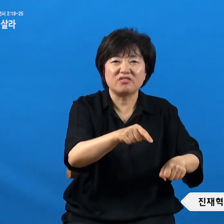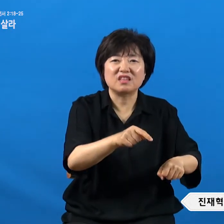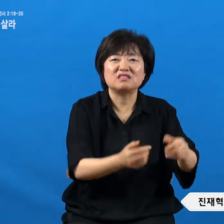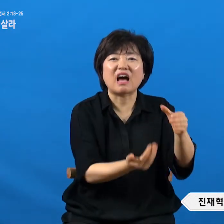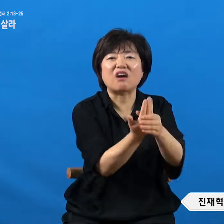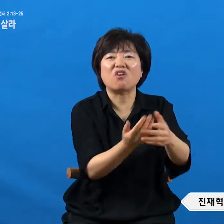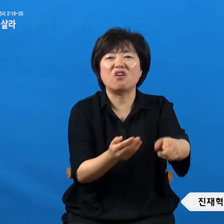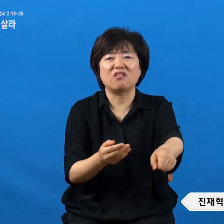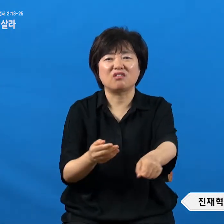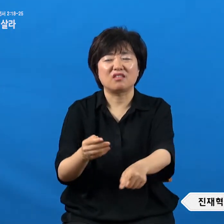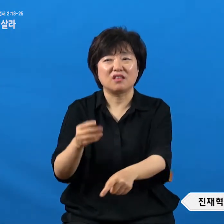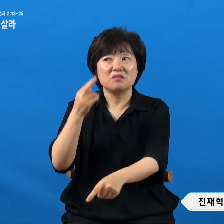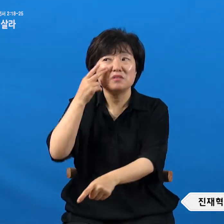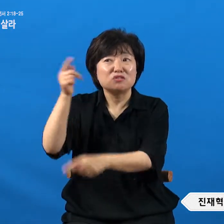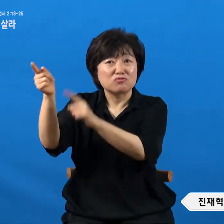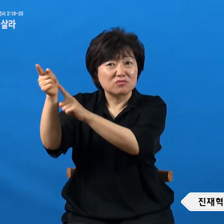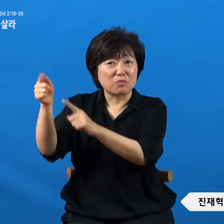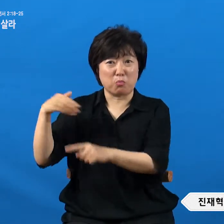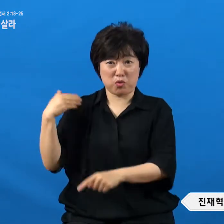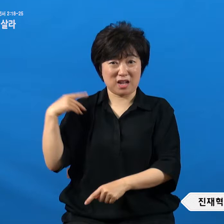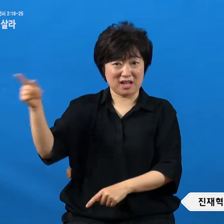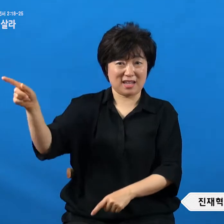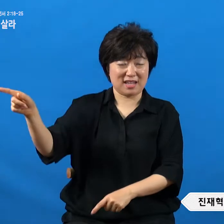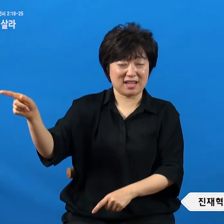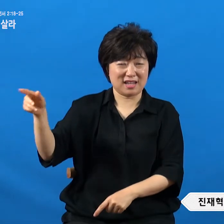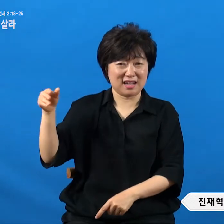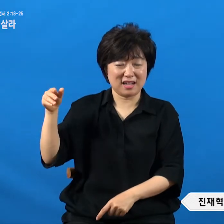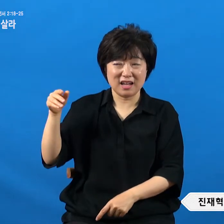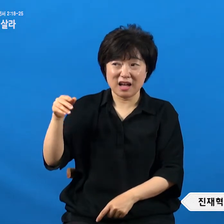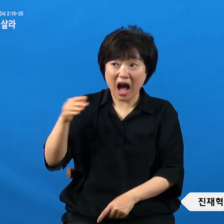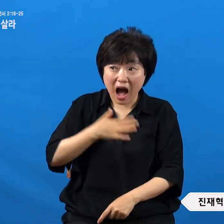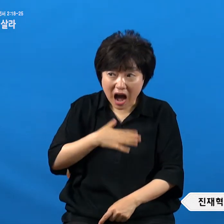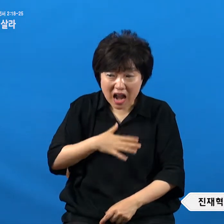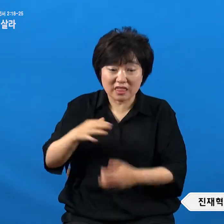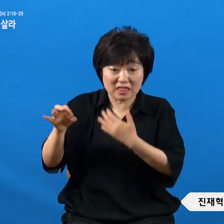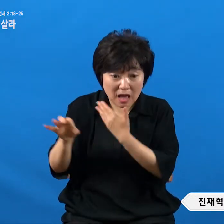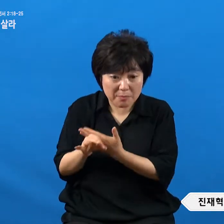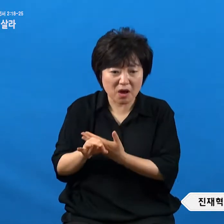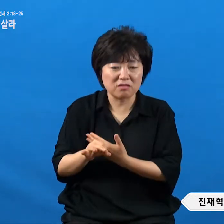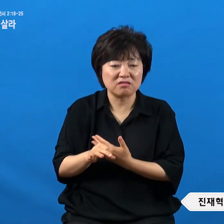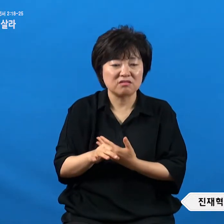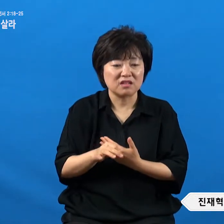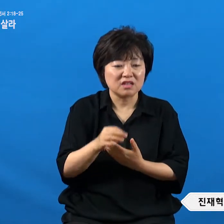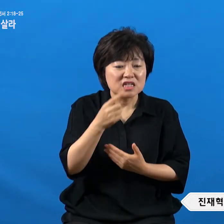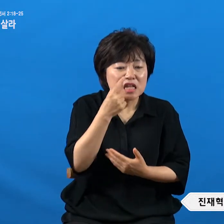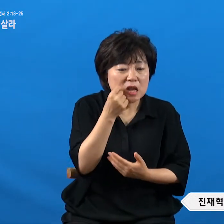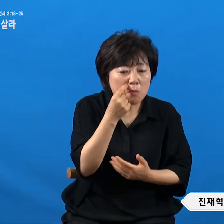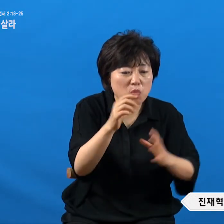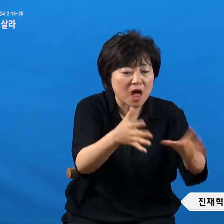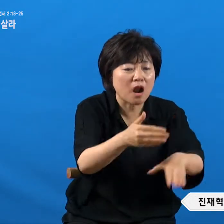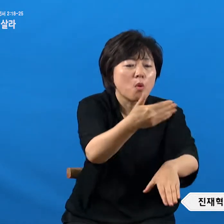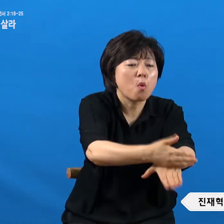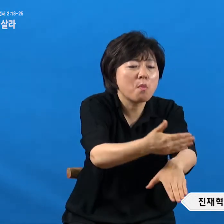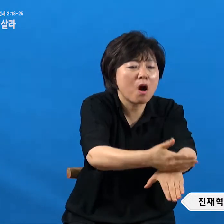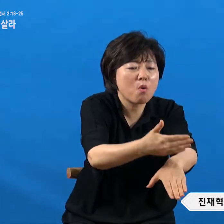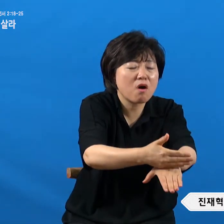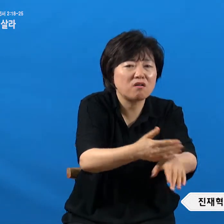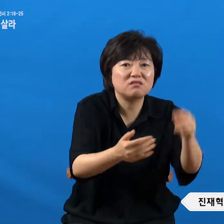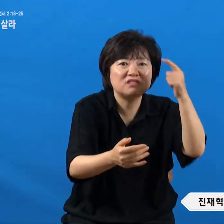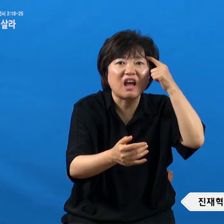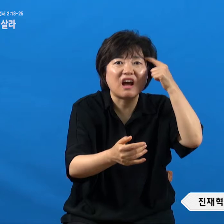사람들이 그렇게 모두 생각할 거란 생각을 절대로 할 수 없었을 거라고 생각이